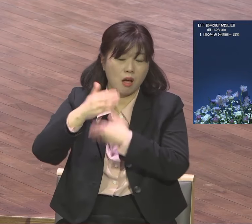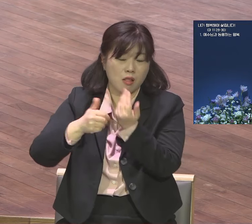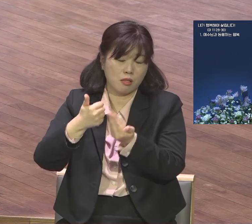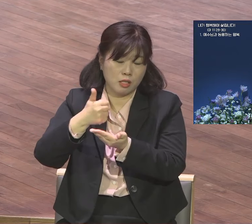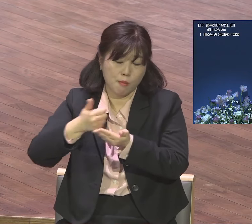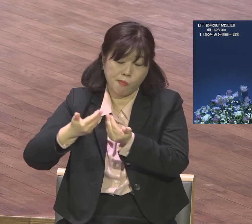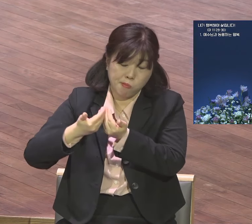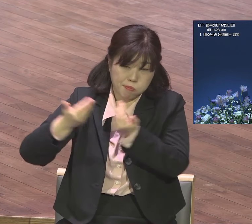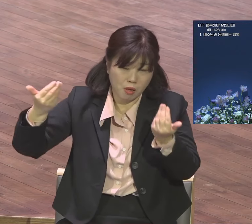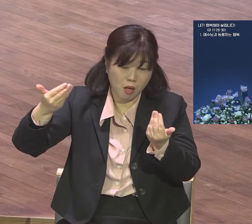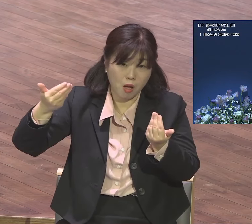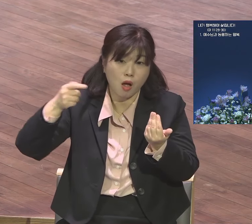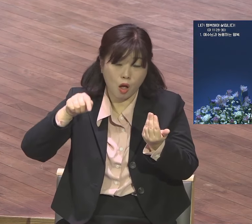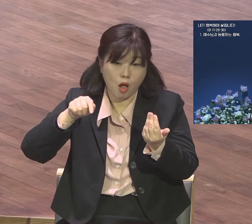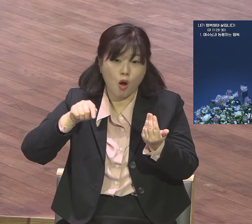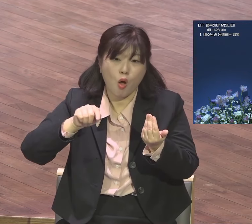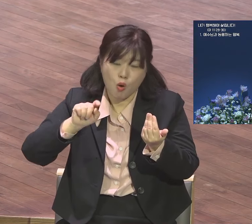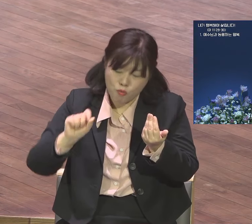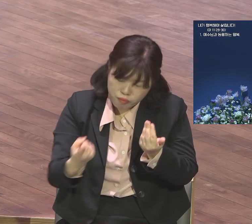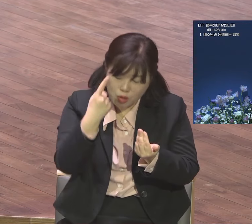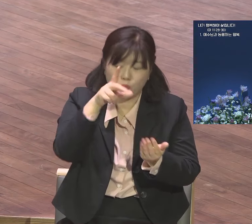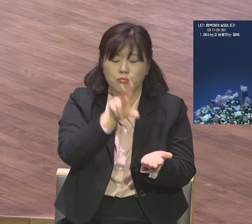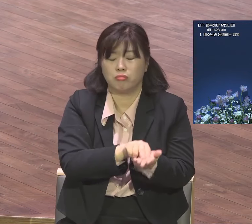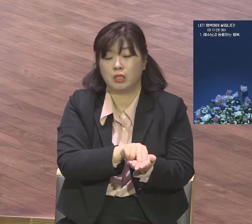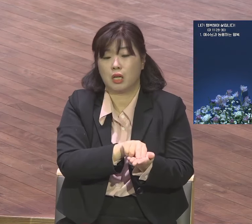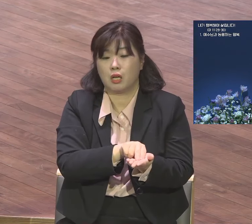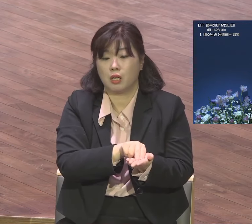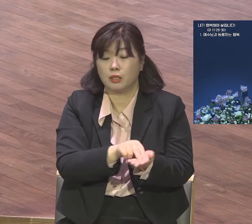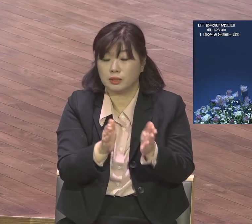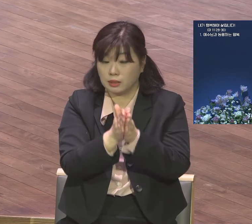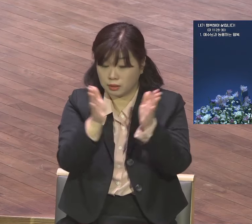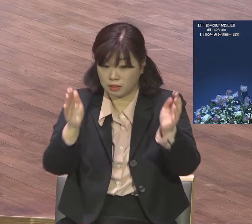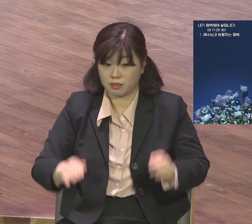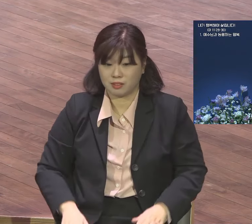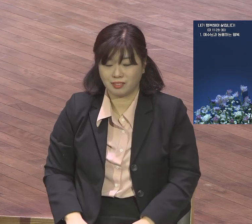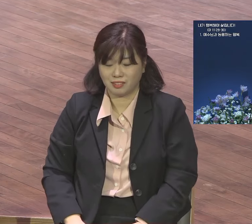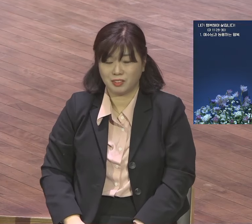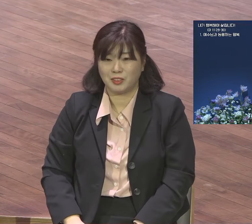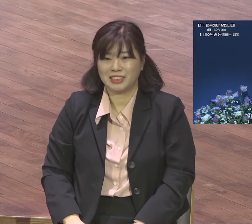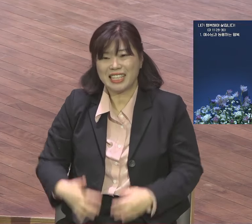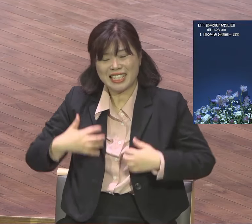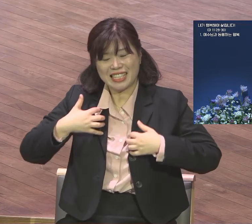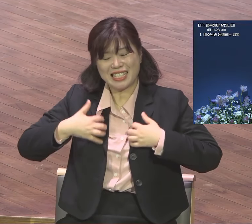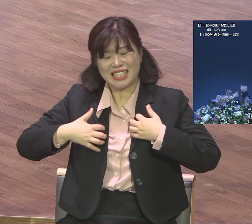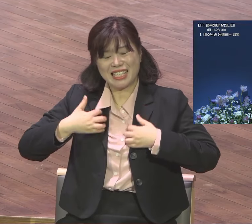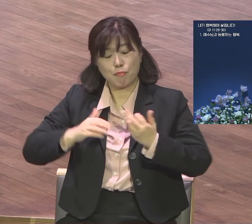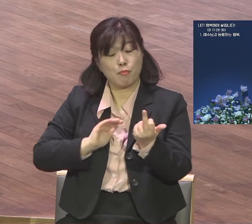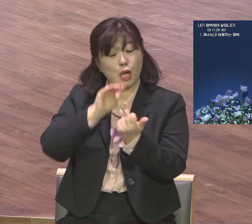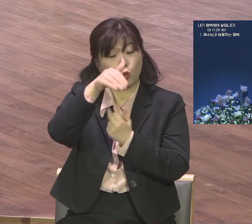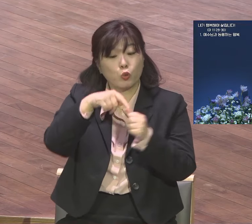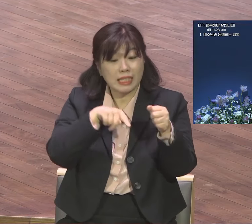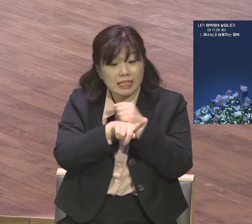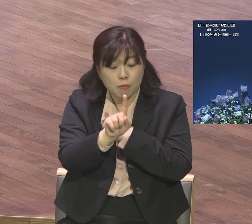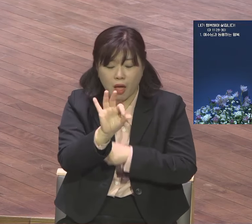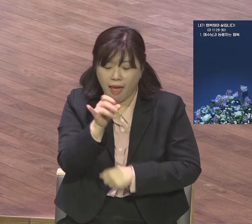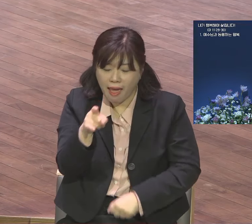되었습니다. 기쁨의 동산이라는 뜻을 가진 에덴 동산에서 추방되었습니다. 그때부터 행복의 문이